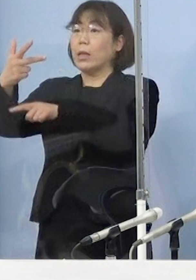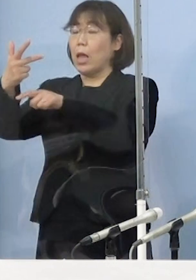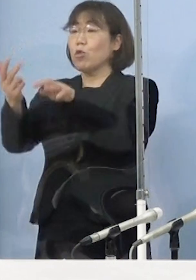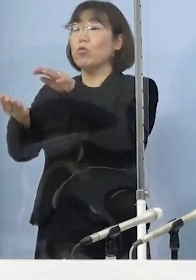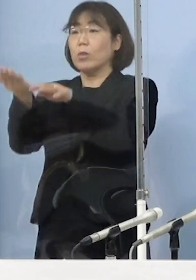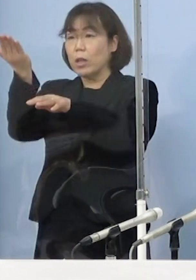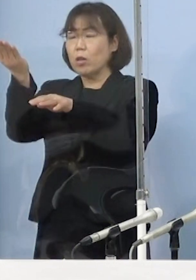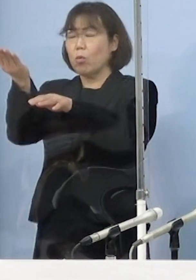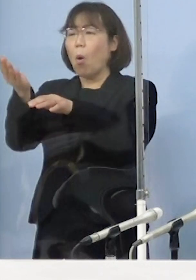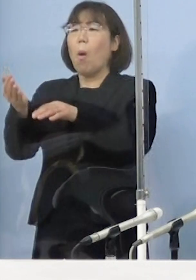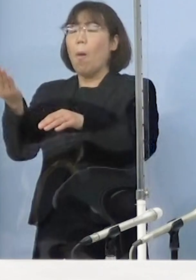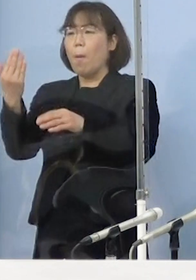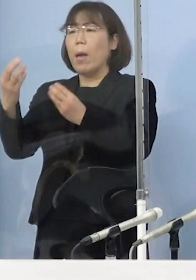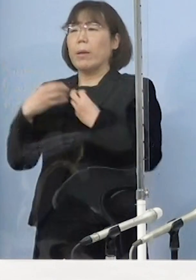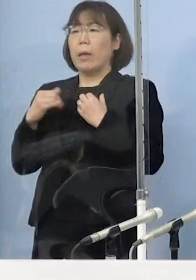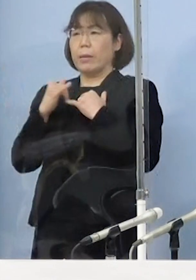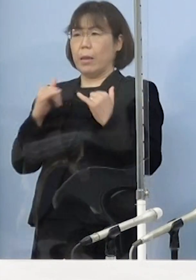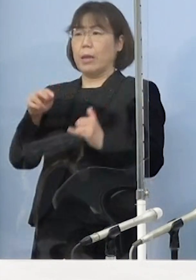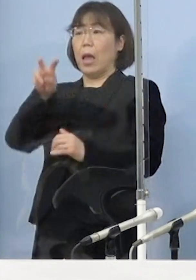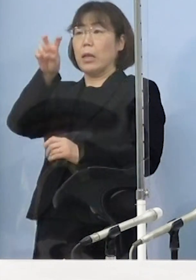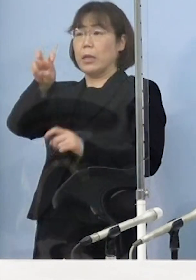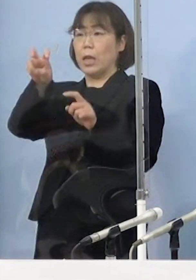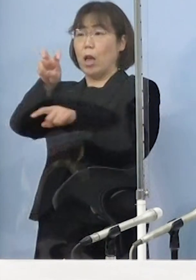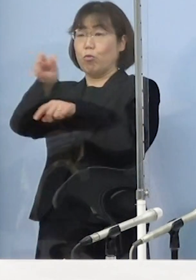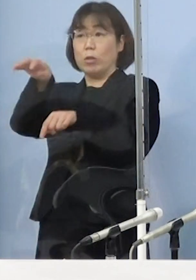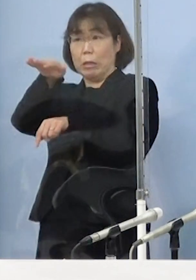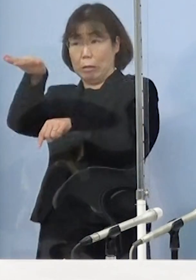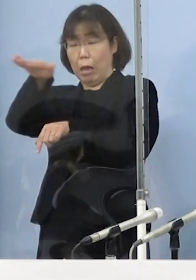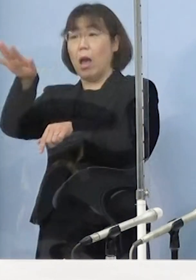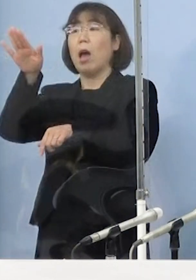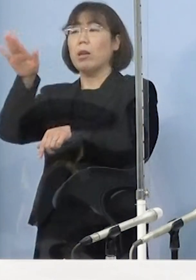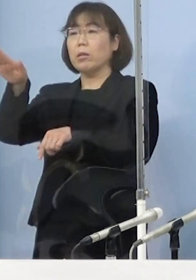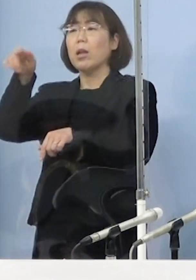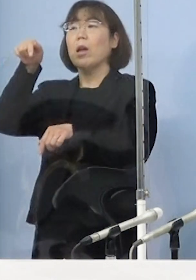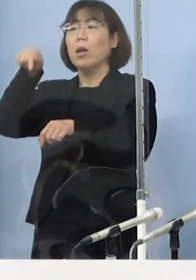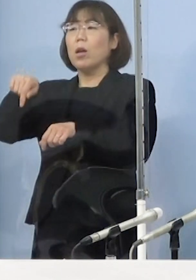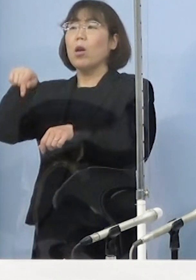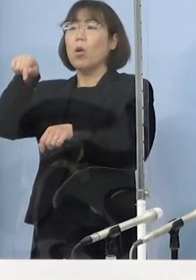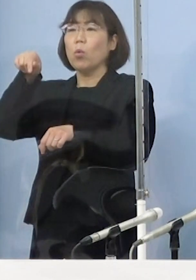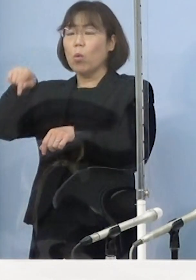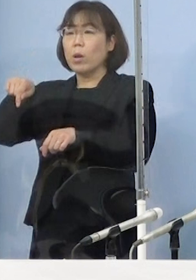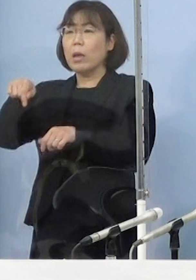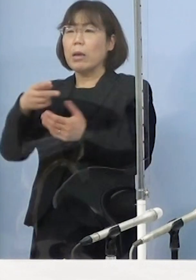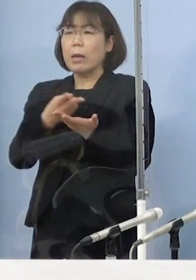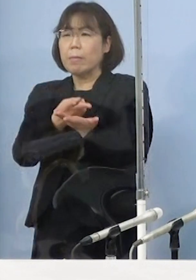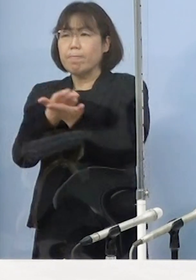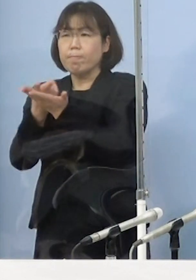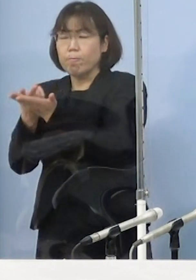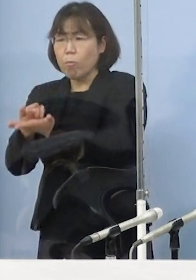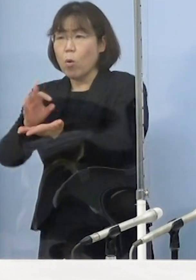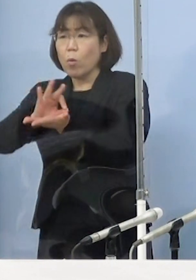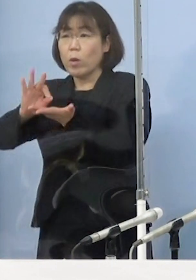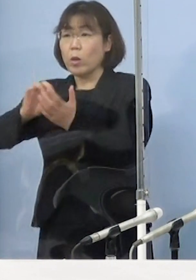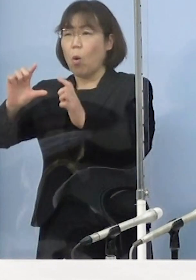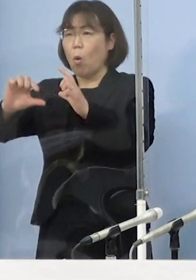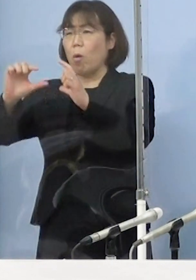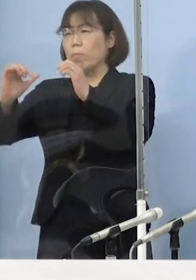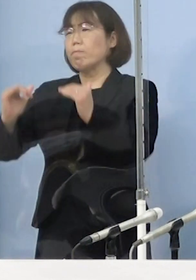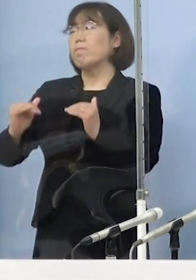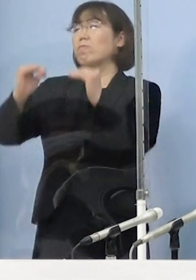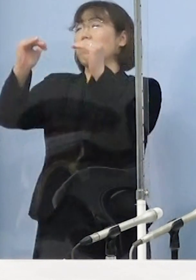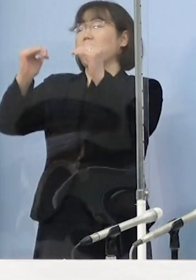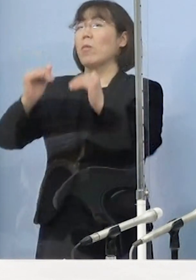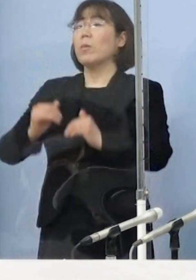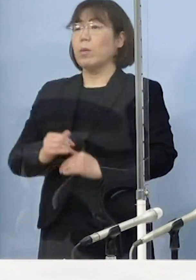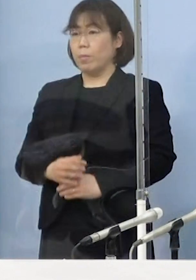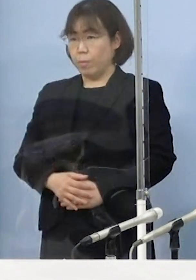あ、200台ということになっておりまして、結果としてこれが 病床の使用率を上げてくる、そ